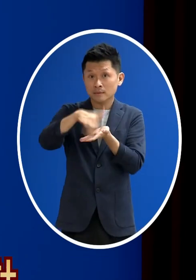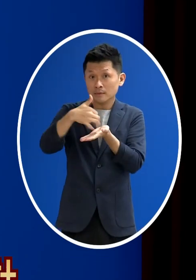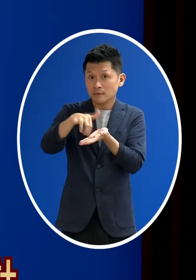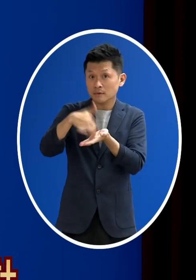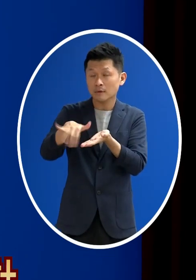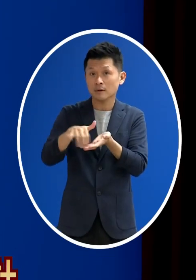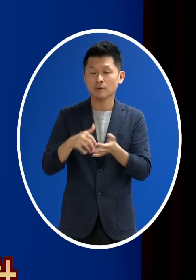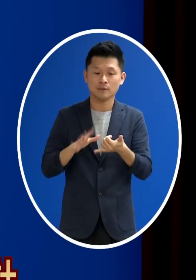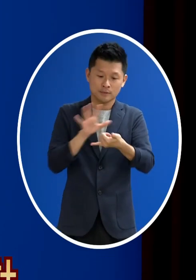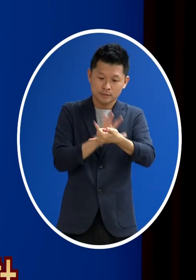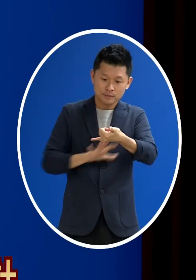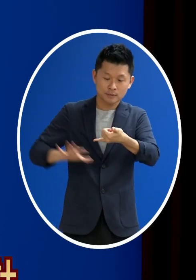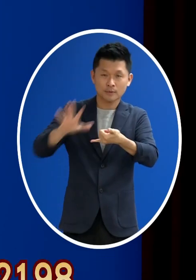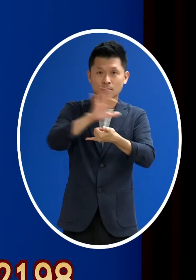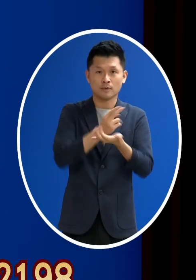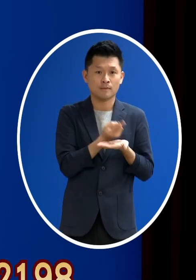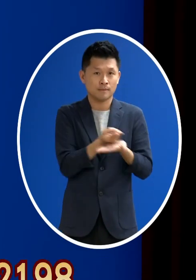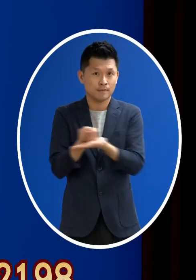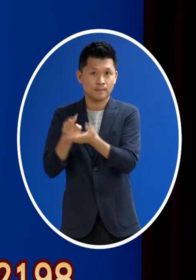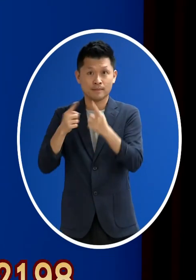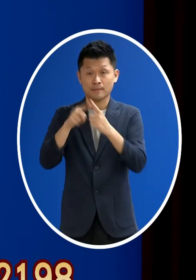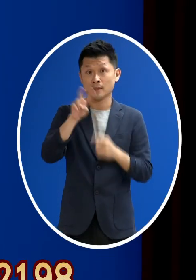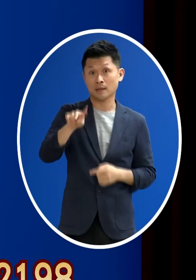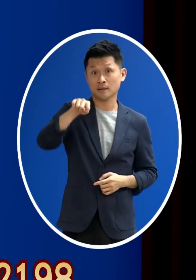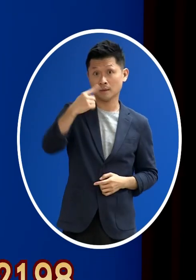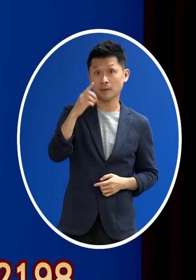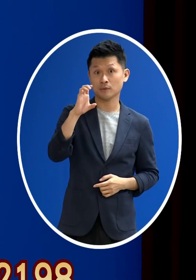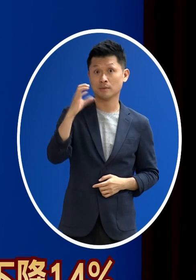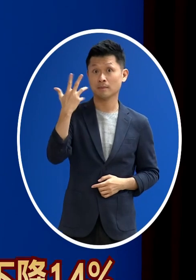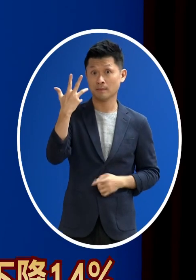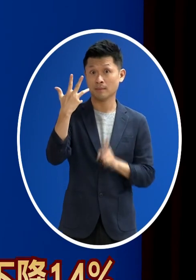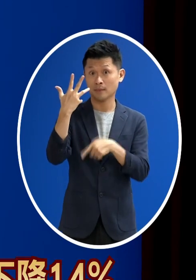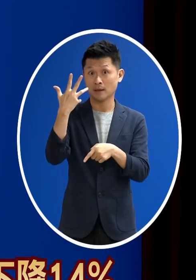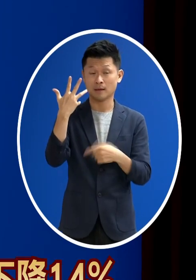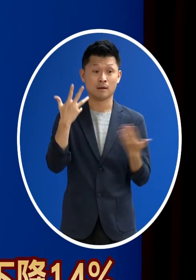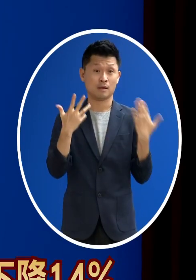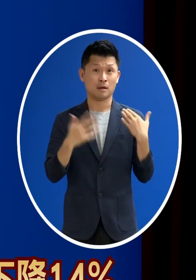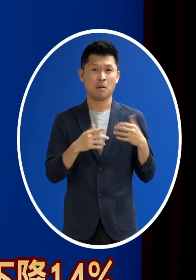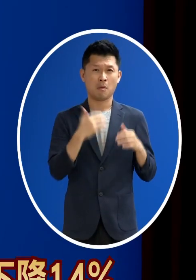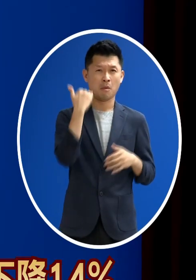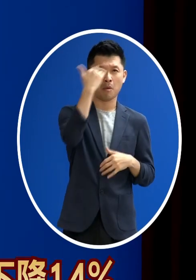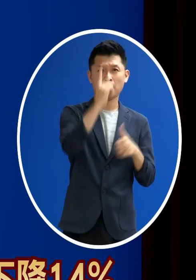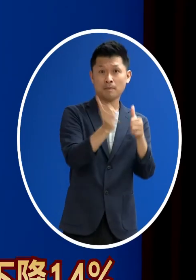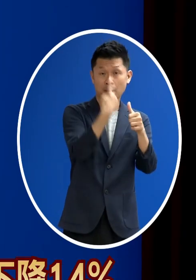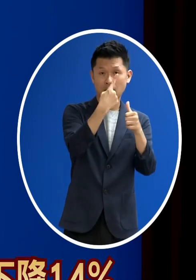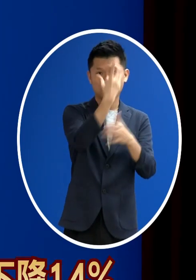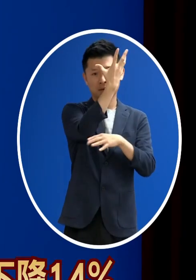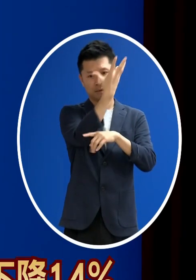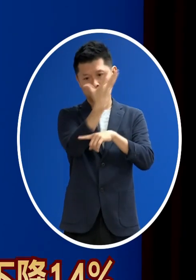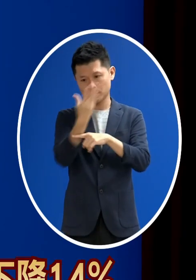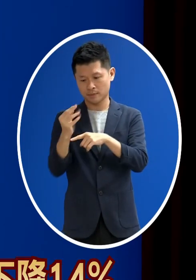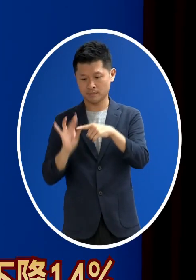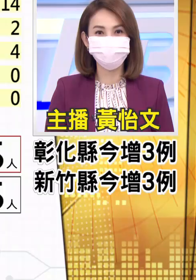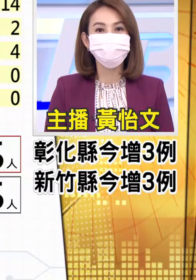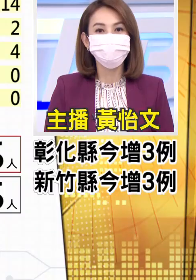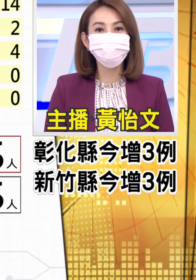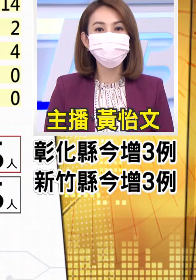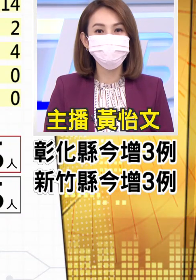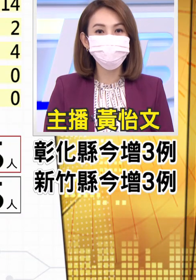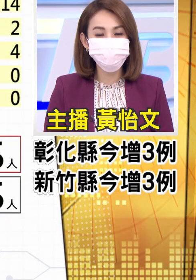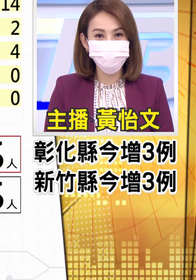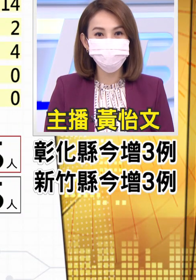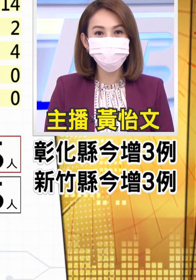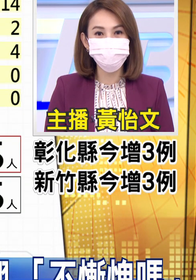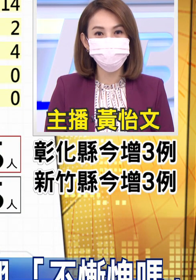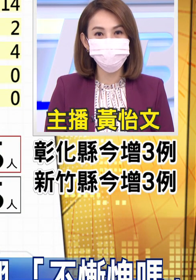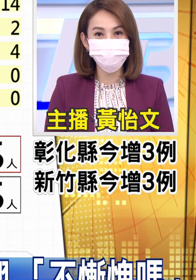那全国的收治数是2198，比最高峰的时候已经下降14%。 艺人